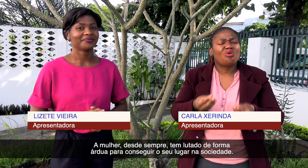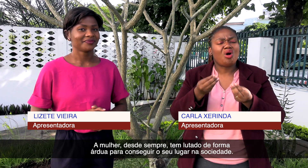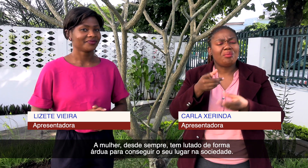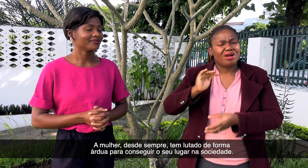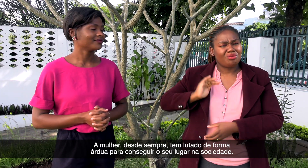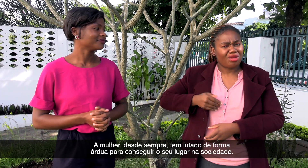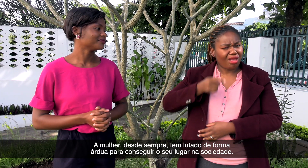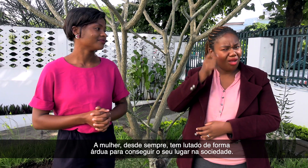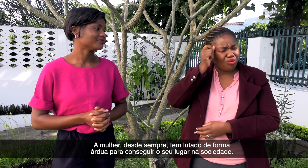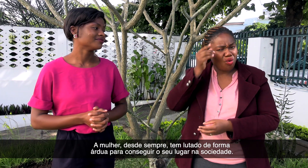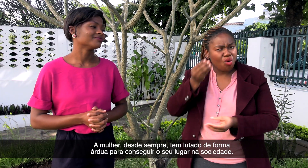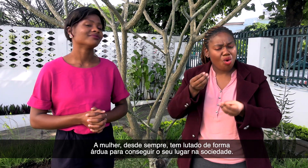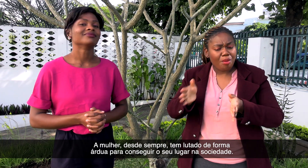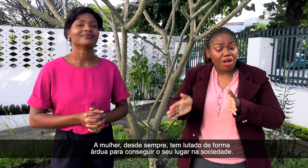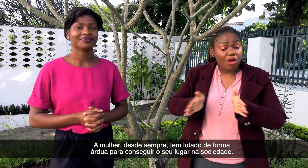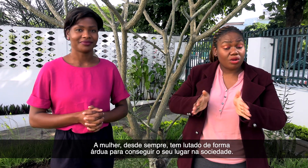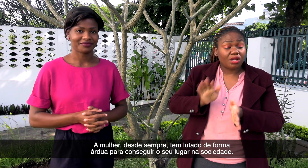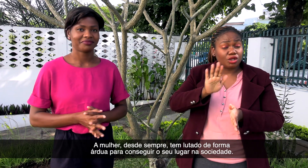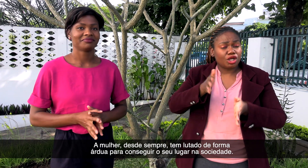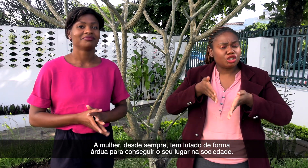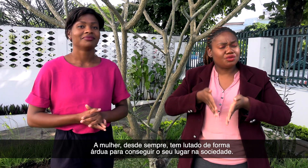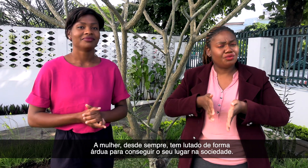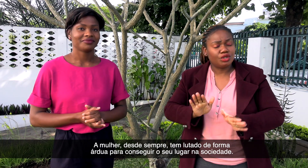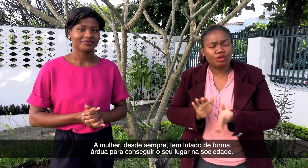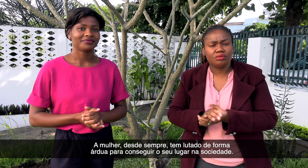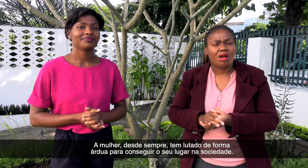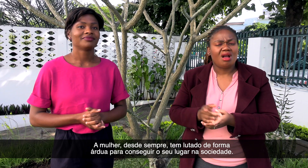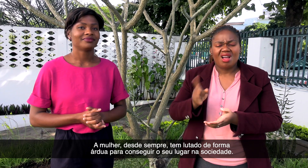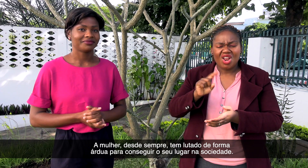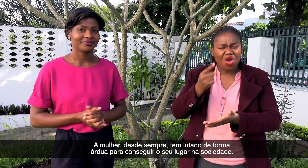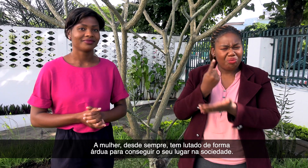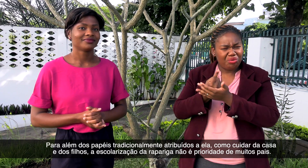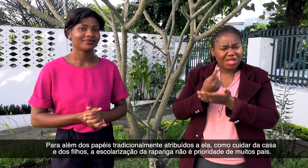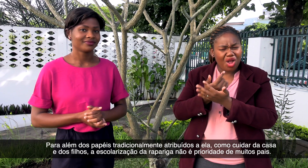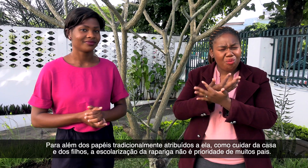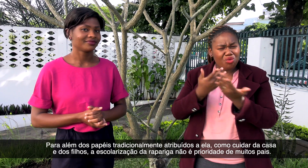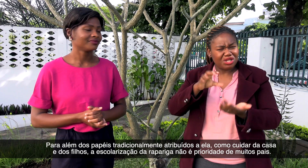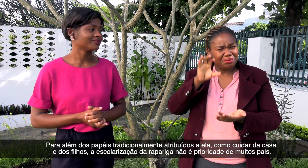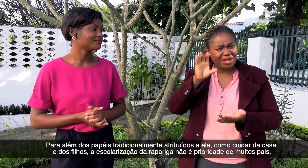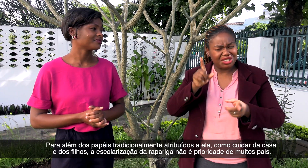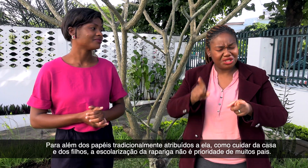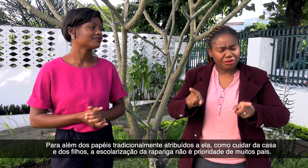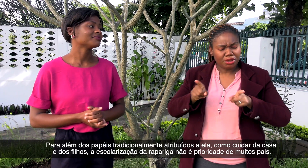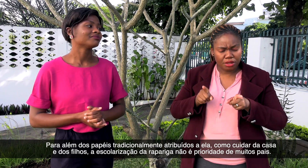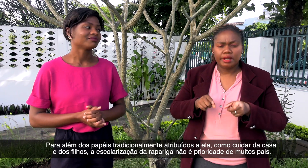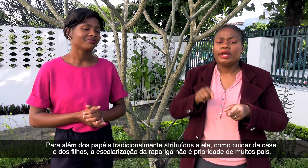conseguir o seu lugar na sociedade. Para além dos papéis tradicionalmente atribuídos a ela, como cuidar da casa e dos filhos, a